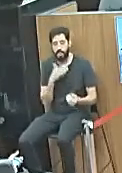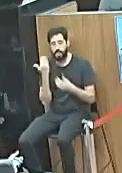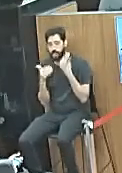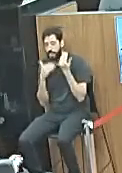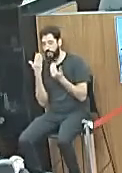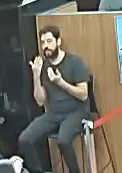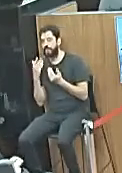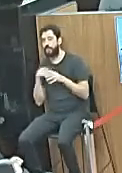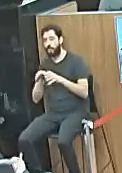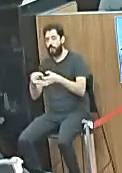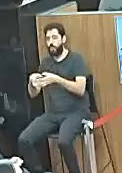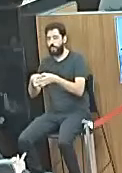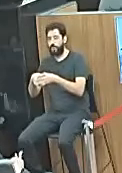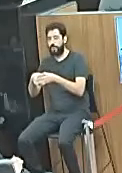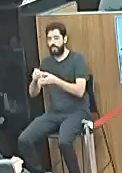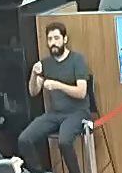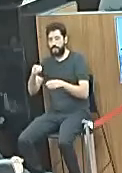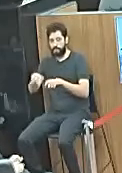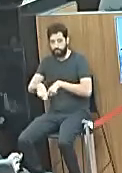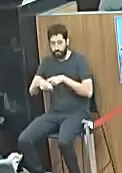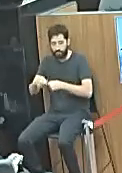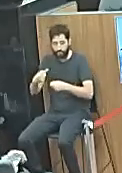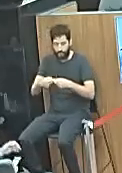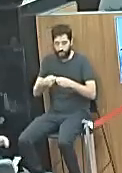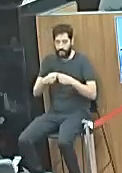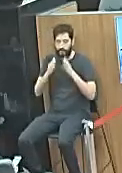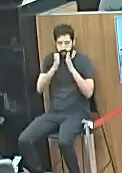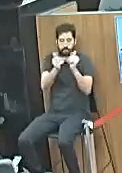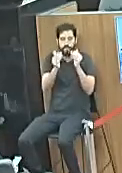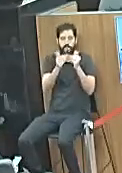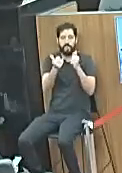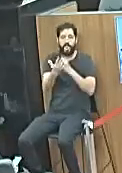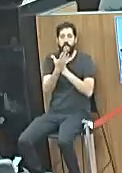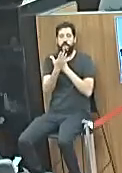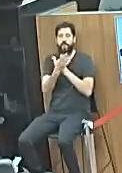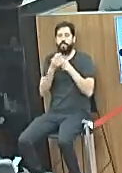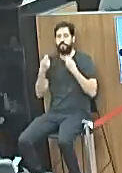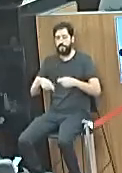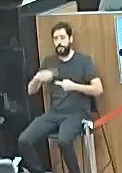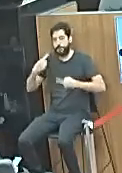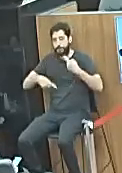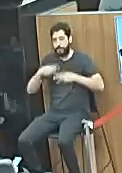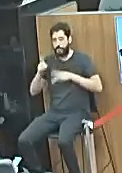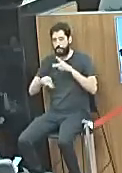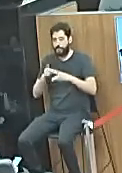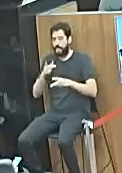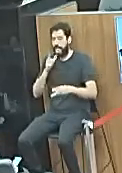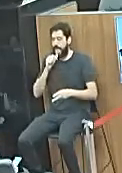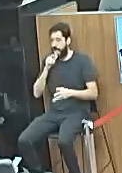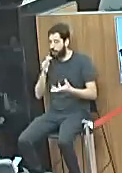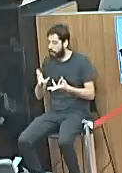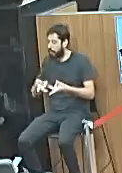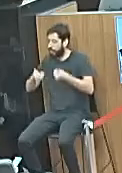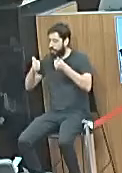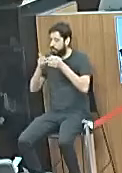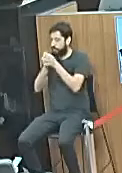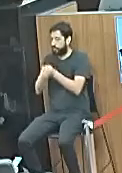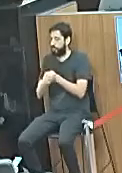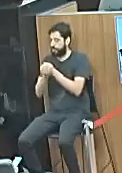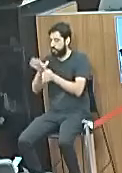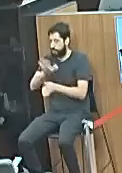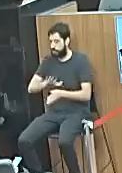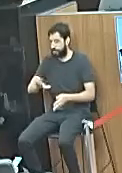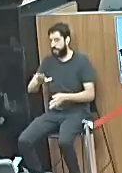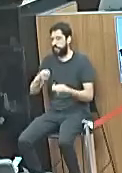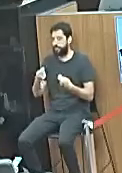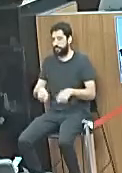clama pelo apoio e ajuda precisamos de políticas públicas que garantam água de qualidade para o vale do jequitinhonha